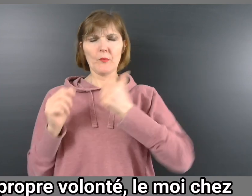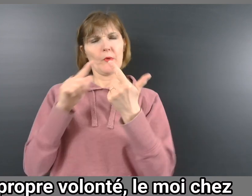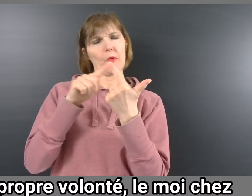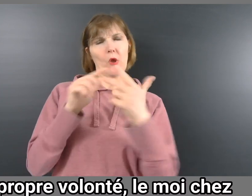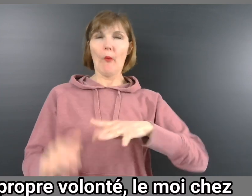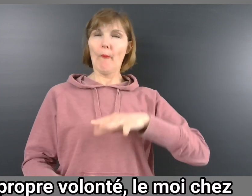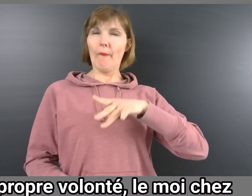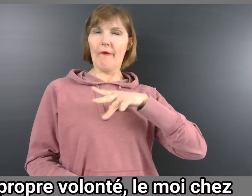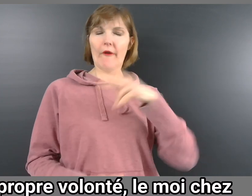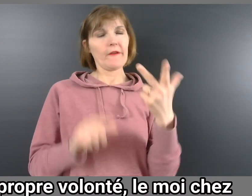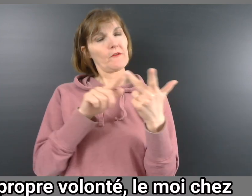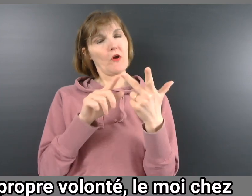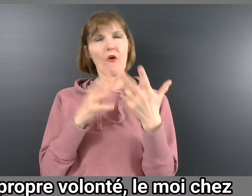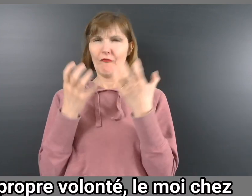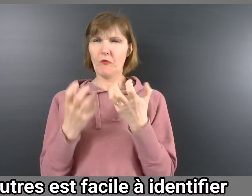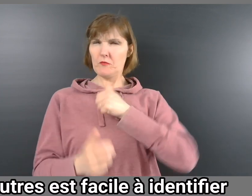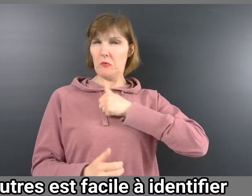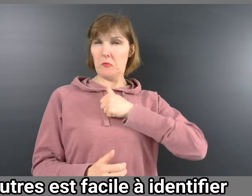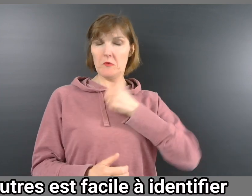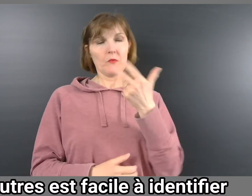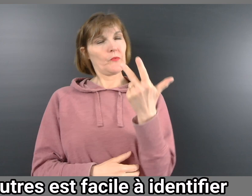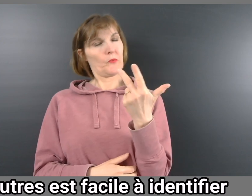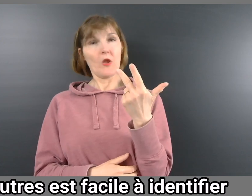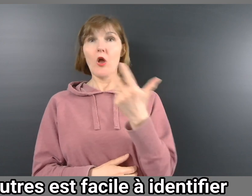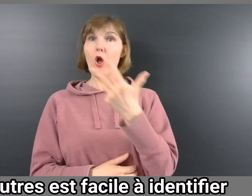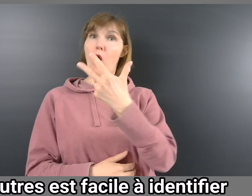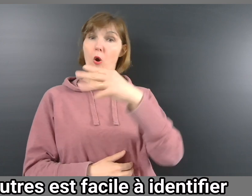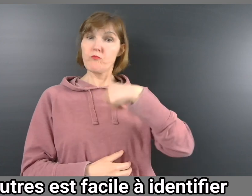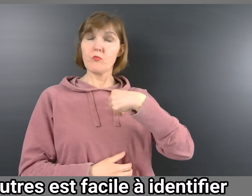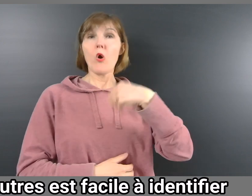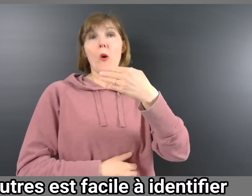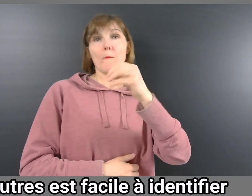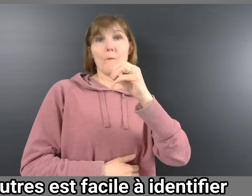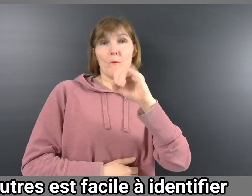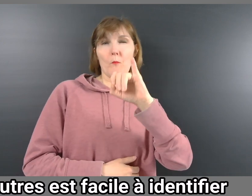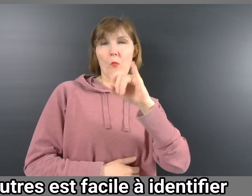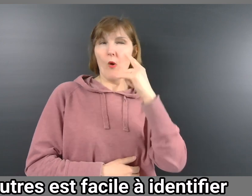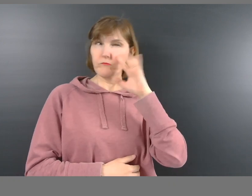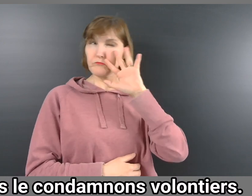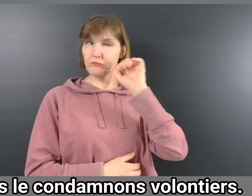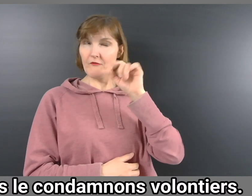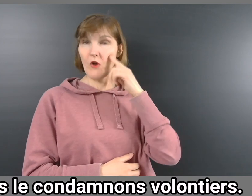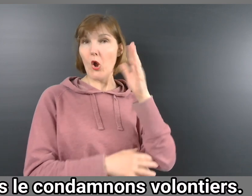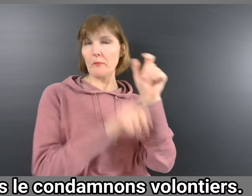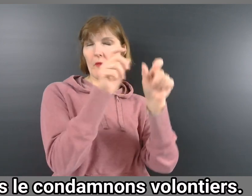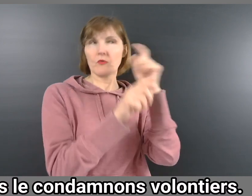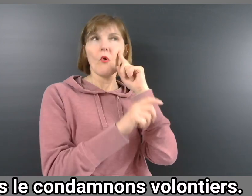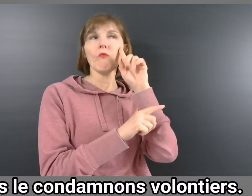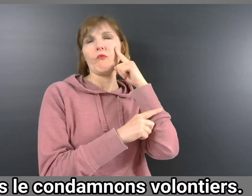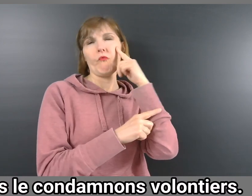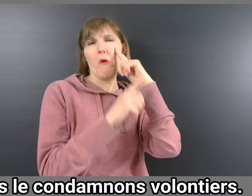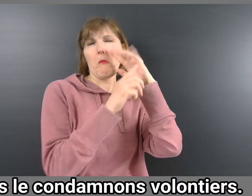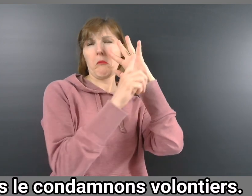volonté. Le moi chez les autres est facile à identifier et nous le condamnons